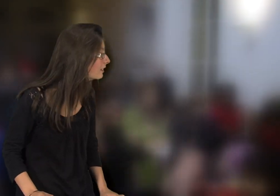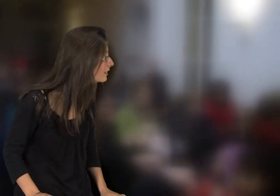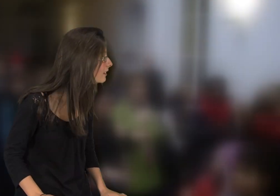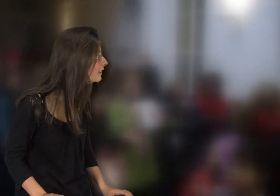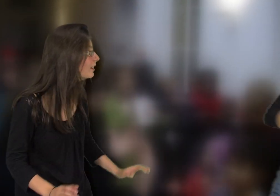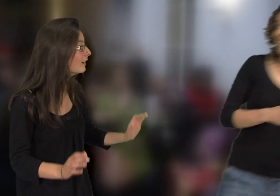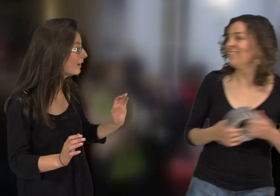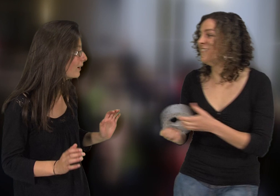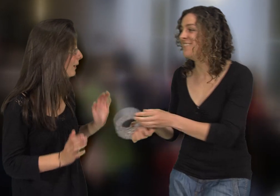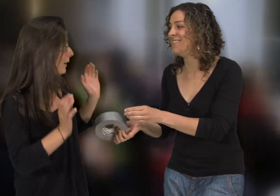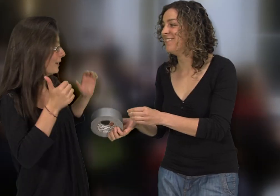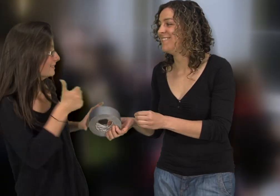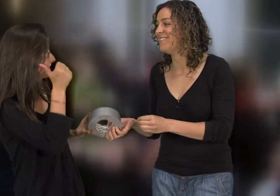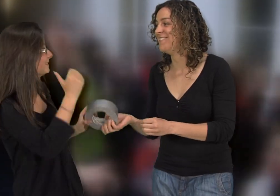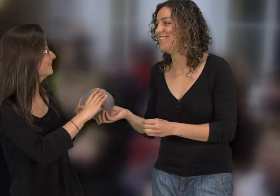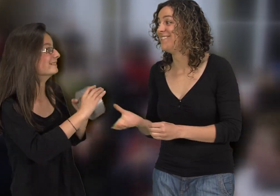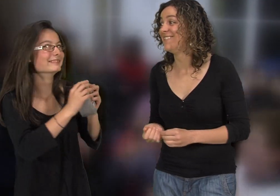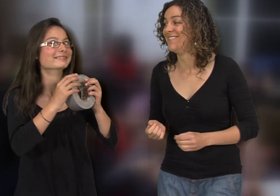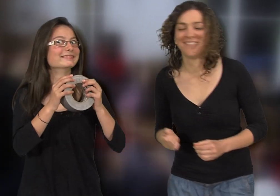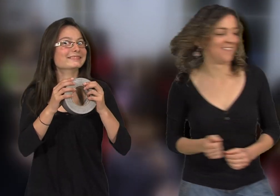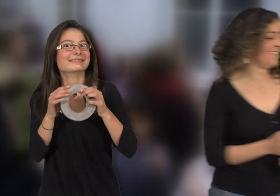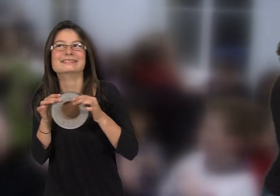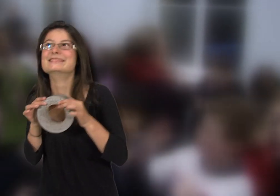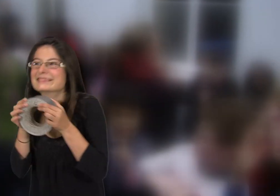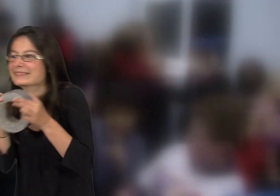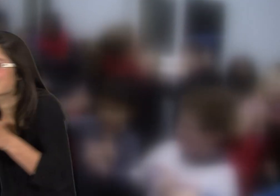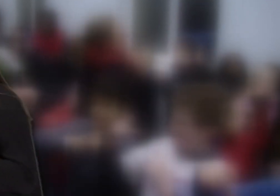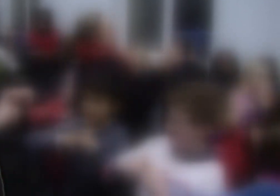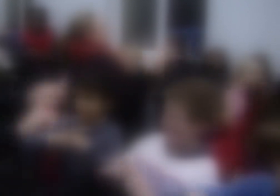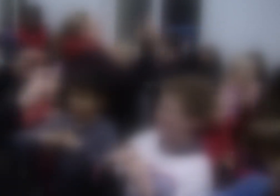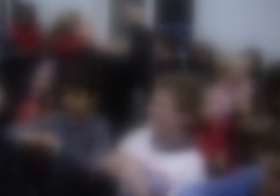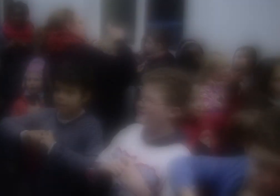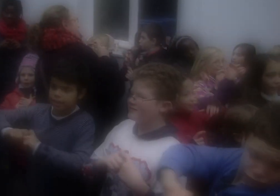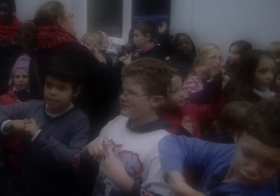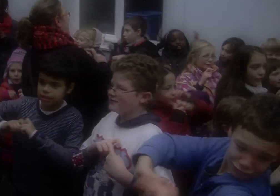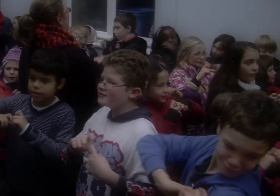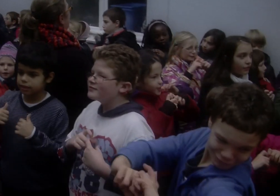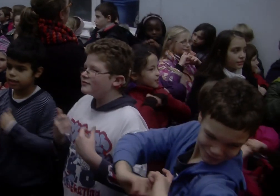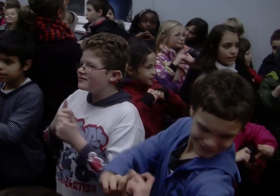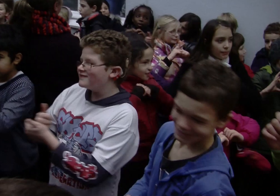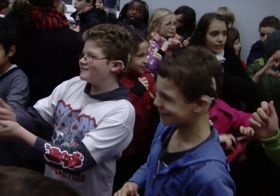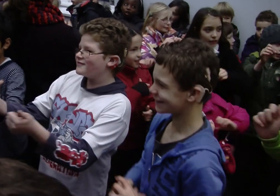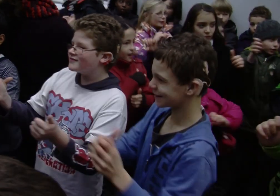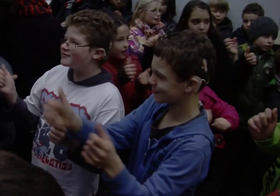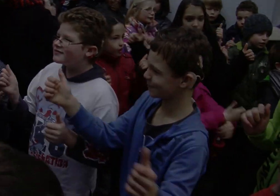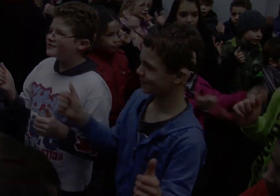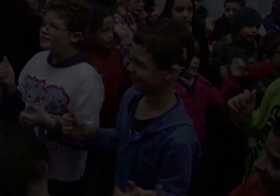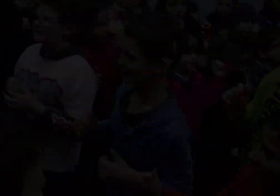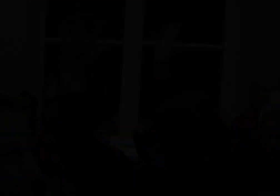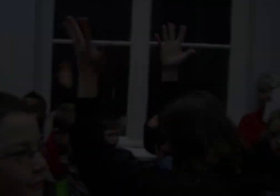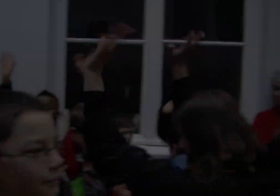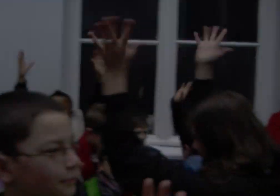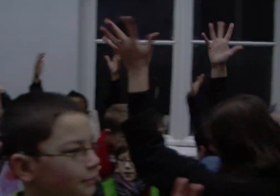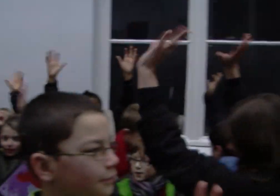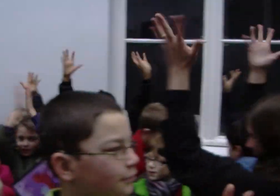tout. Ma mère, ma sœur, ma grand-mère. Avec Floriane aussi, il y a des fois où... Eh ben, Floriane, elle n'est plus là.